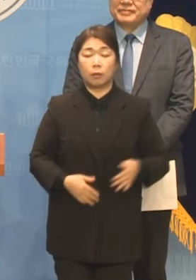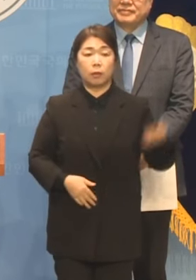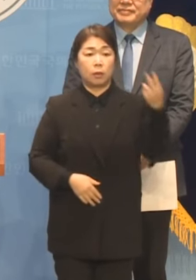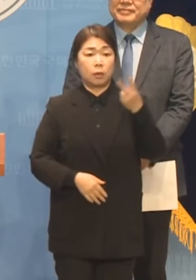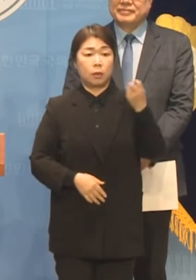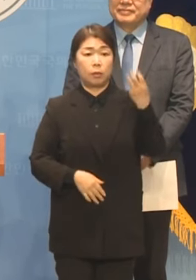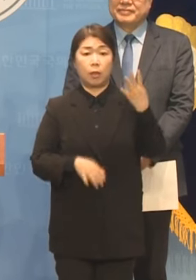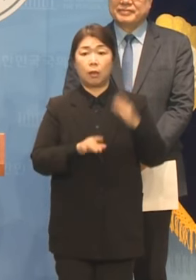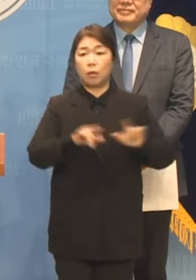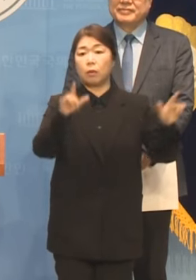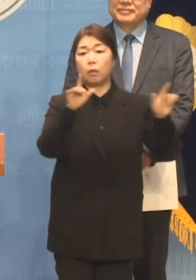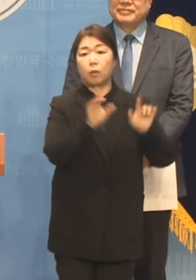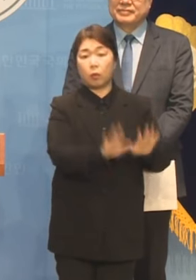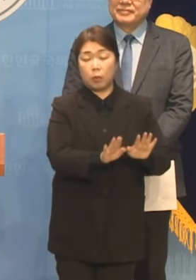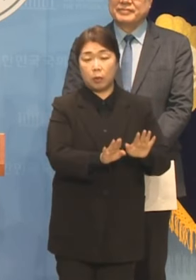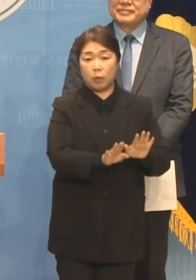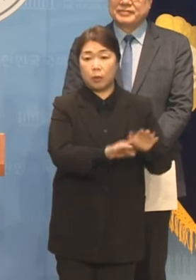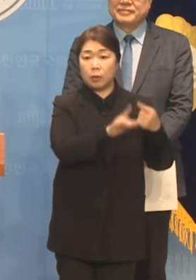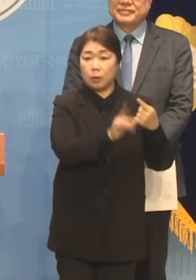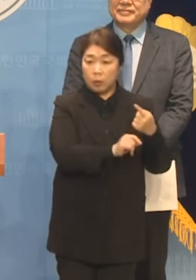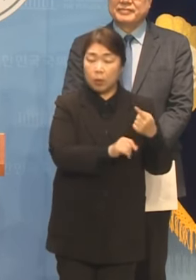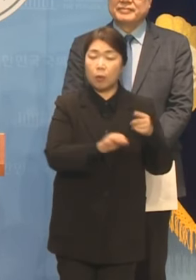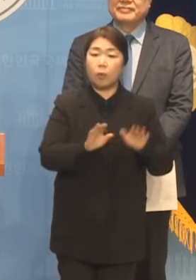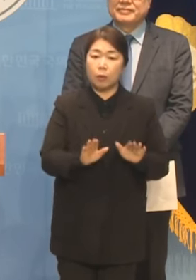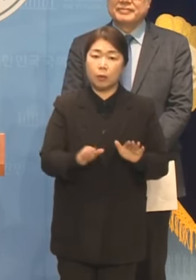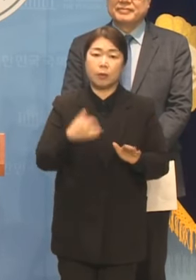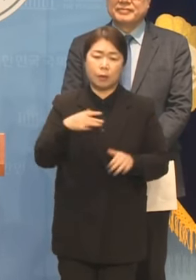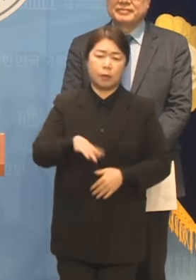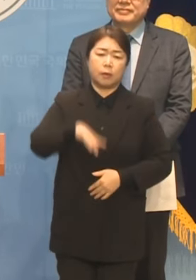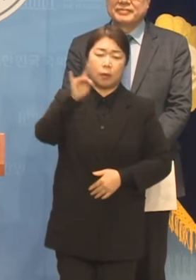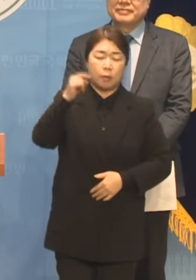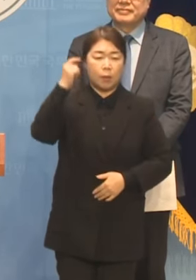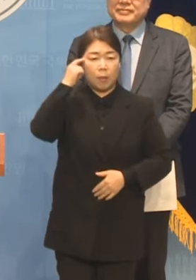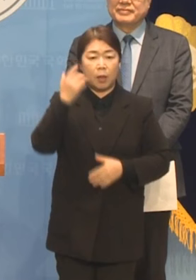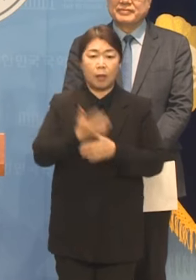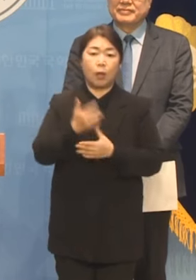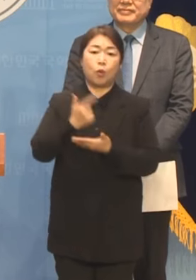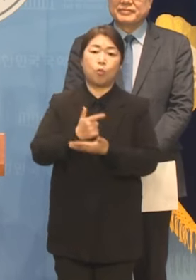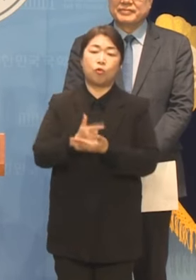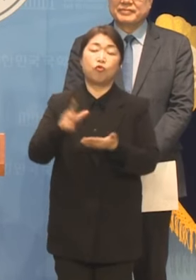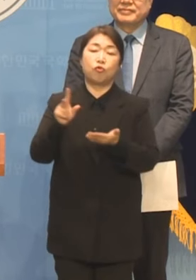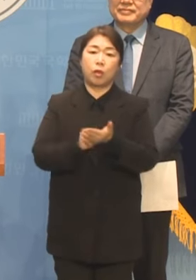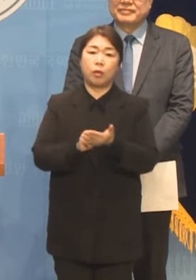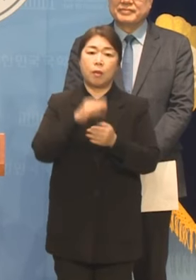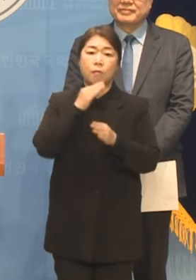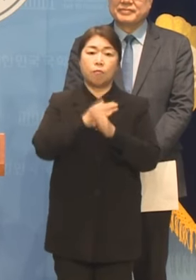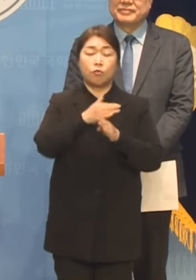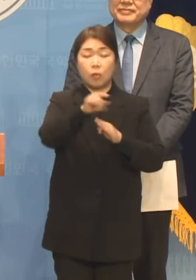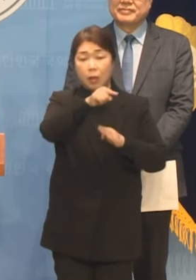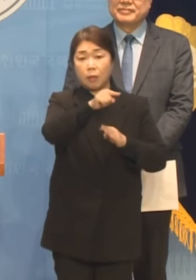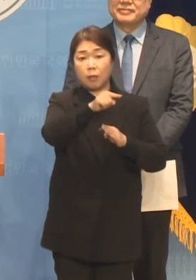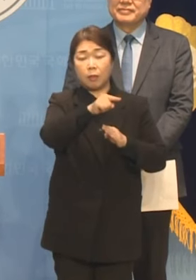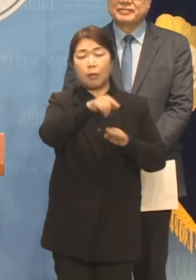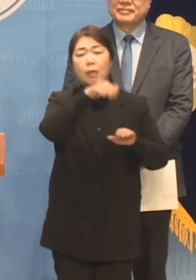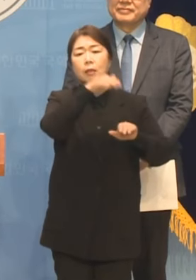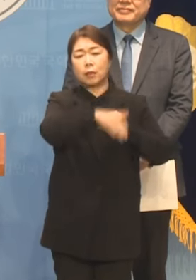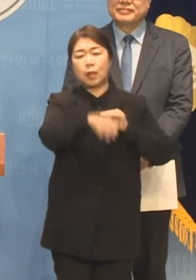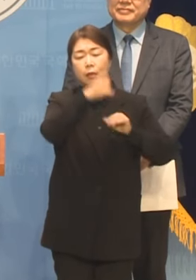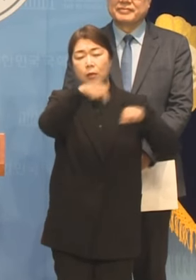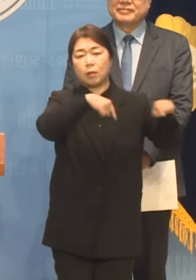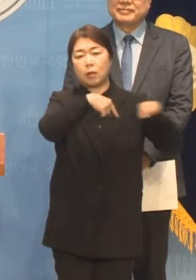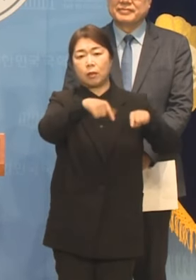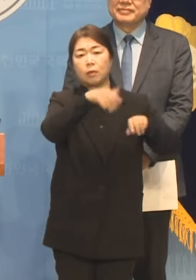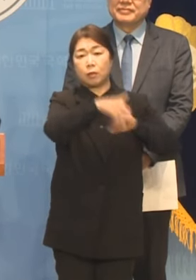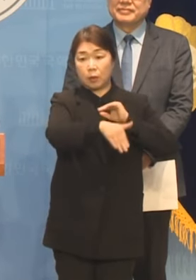오늘의 민주당에서 진행되고 있는 현실은 저 첫 박사의 논문 주제인 북한의 수령 체계에서 있을법한